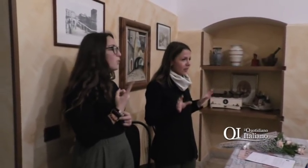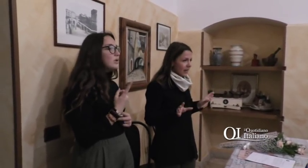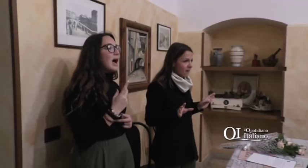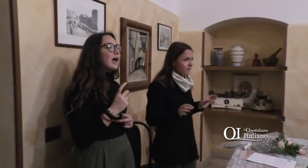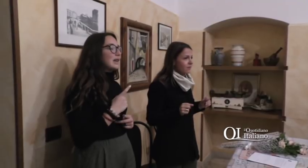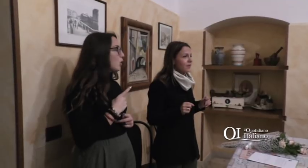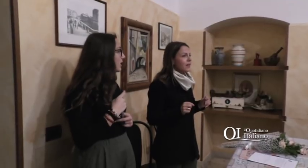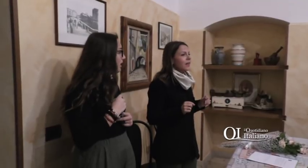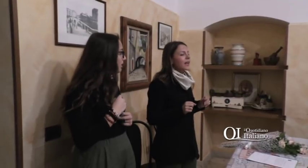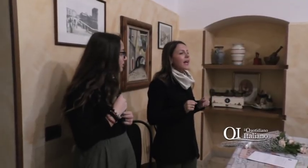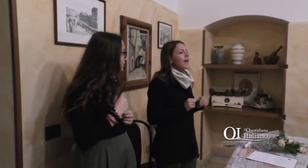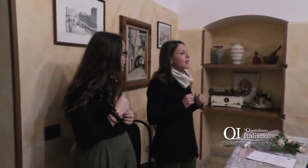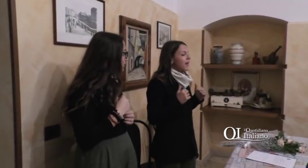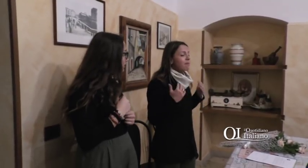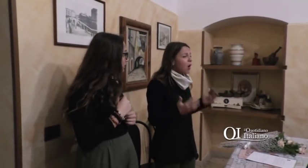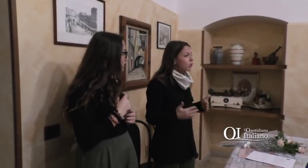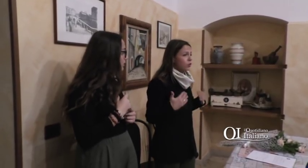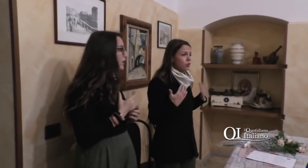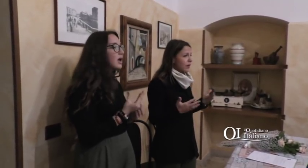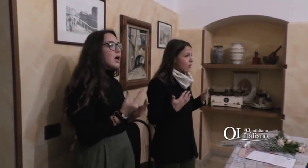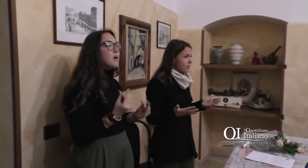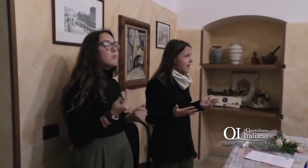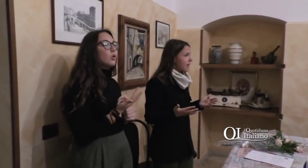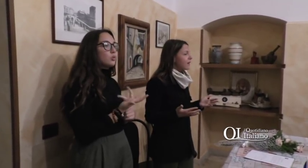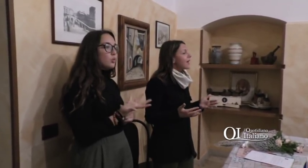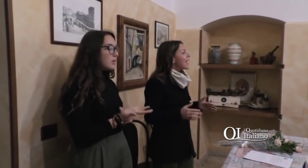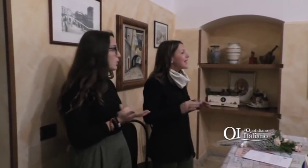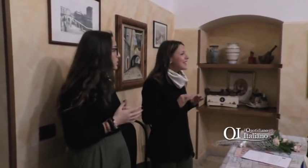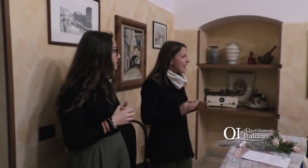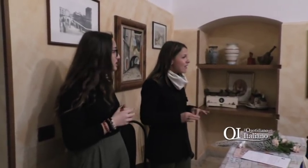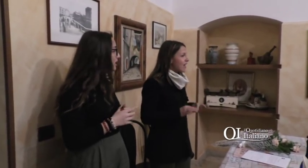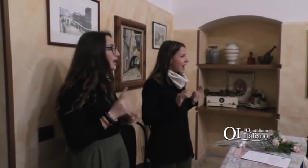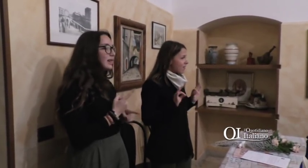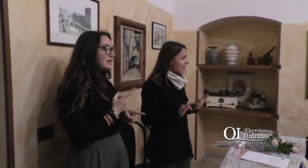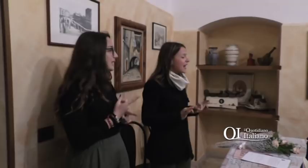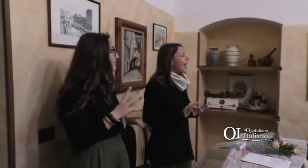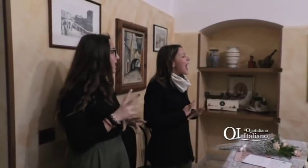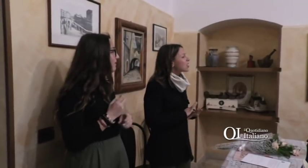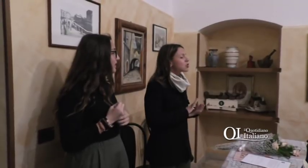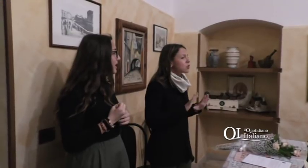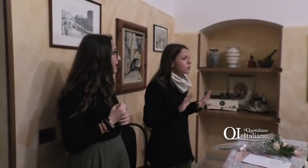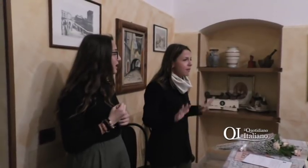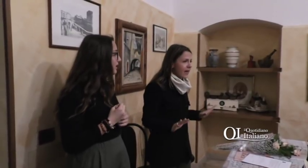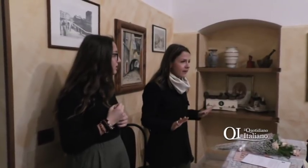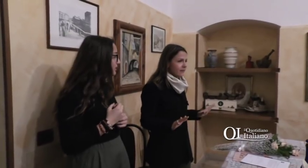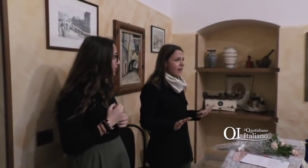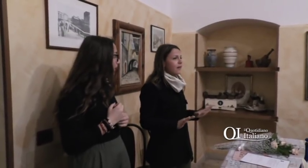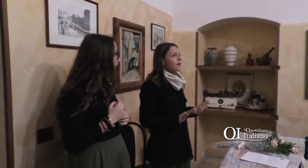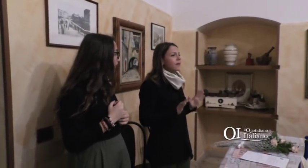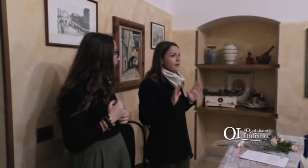categoria che è molto numerosa e deve avere assolutamente